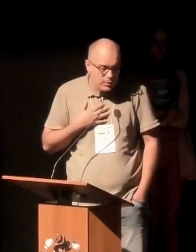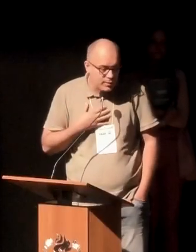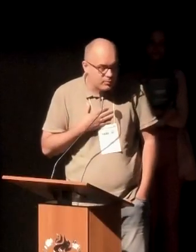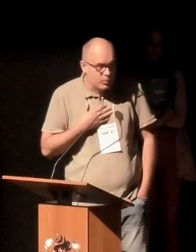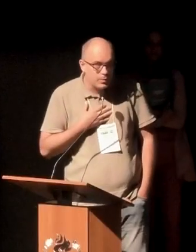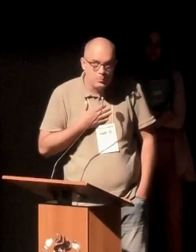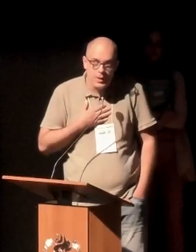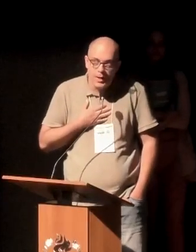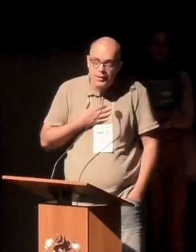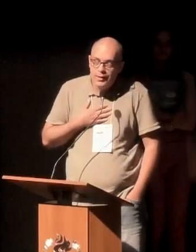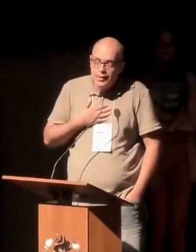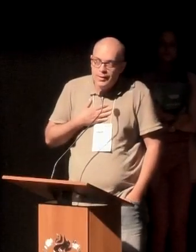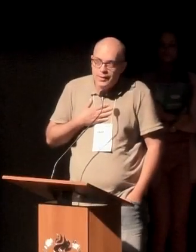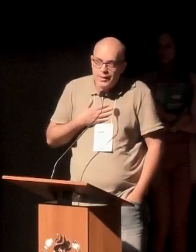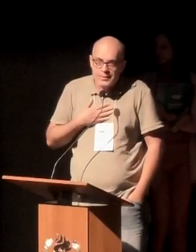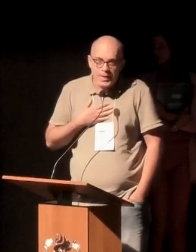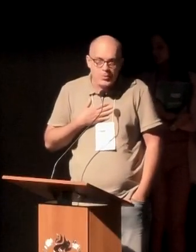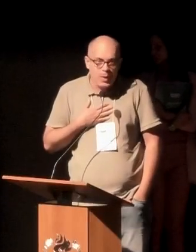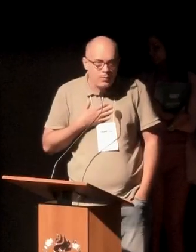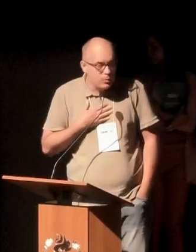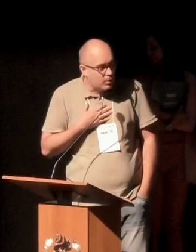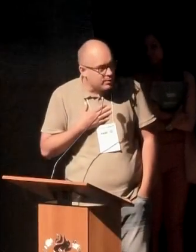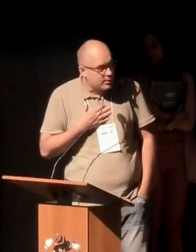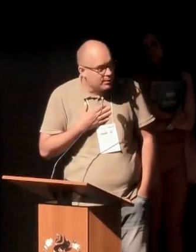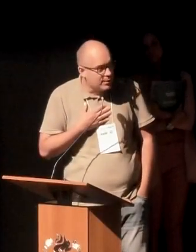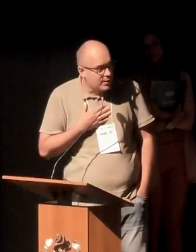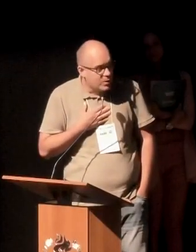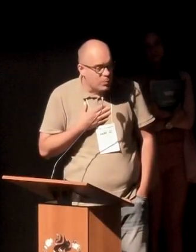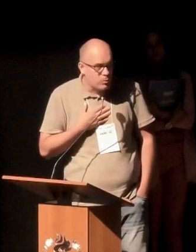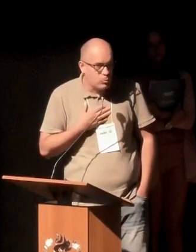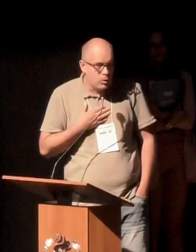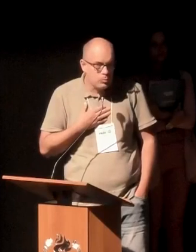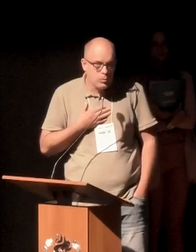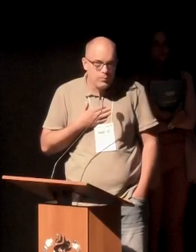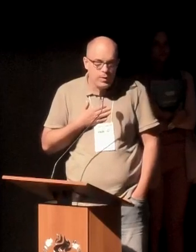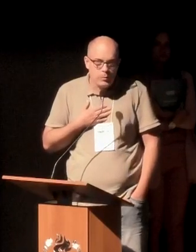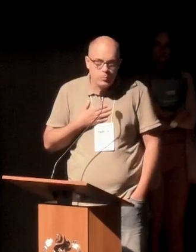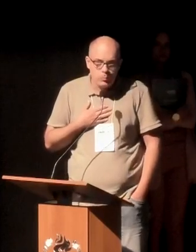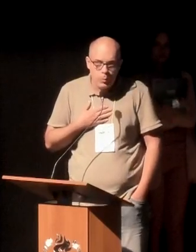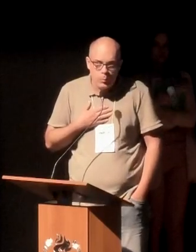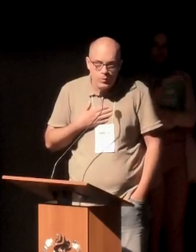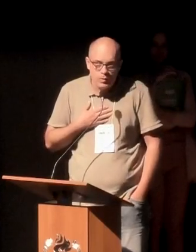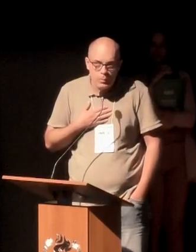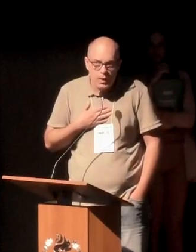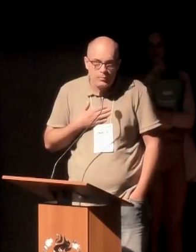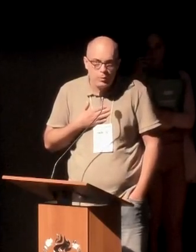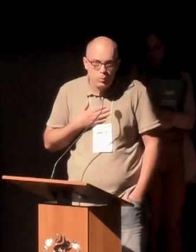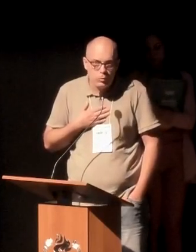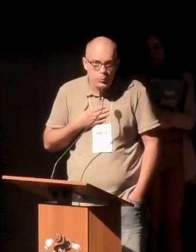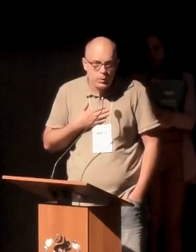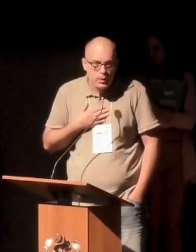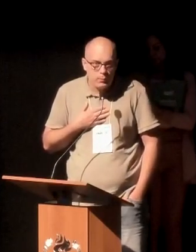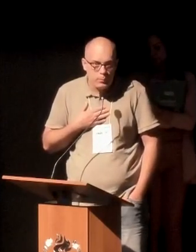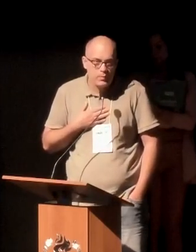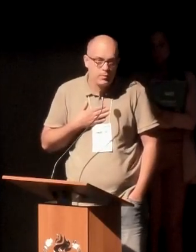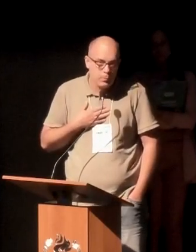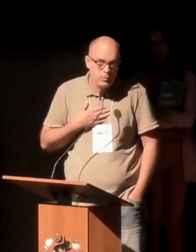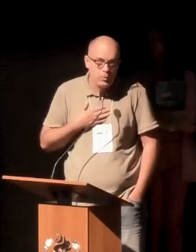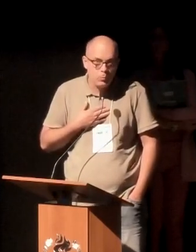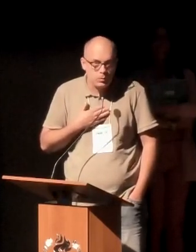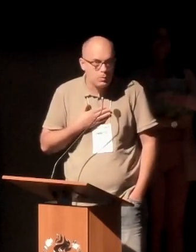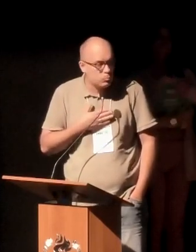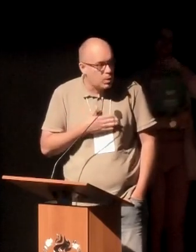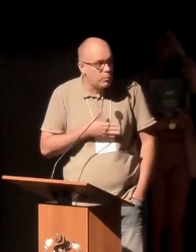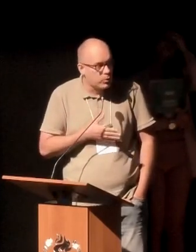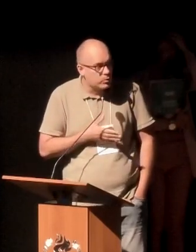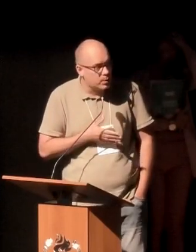não fosse nós estamos na na cidade maravilhosa mas o nosso evento só pode ser maravilhoso Porque precisamos